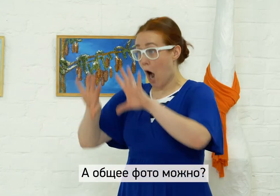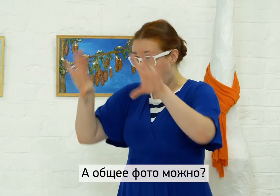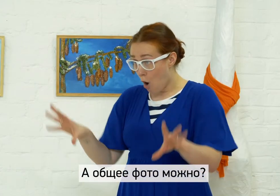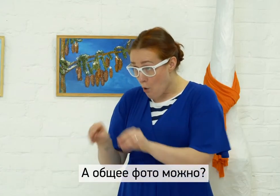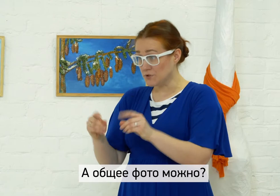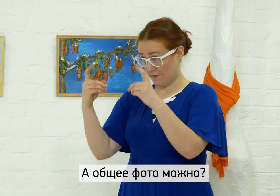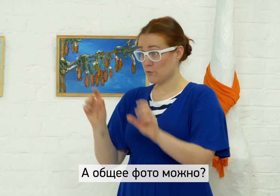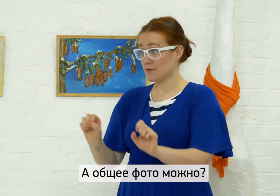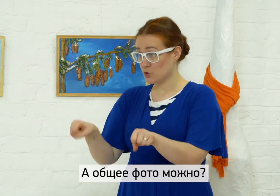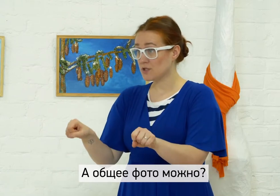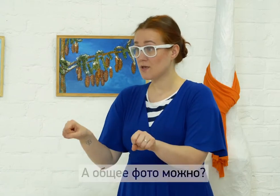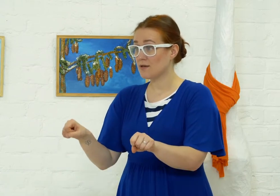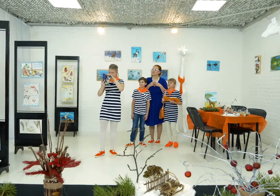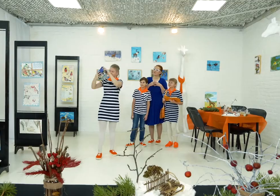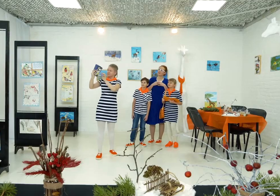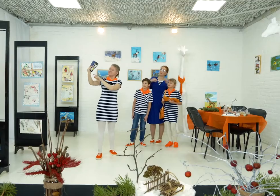А общее фото можно?